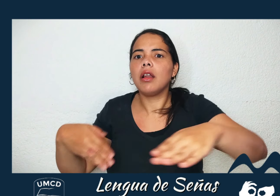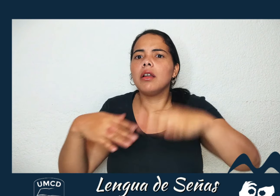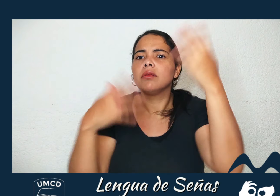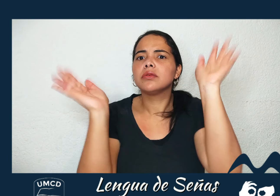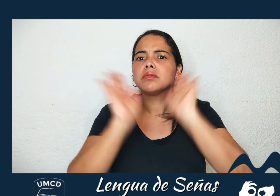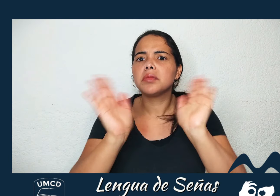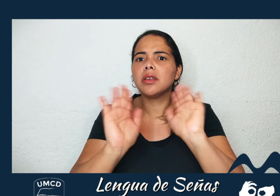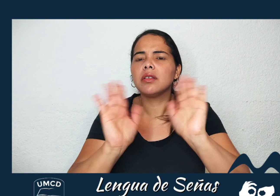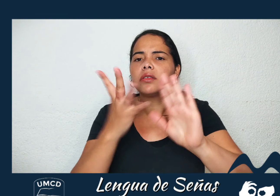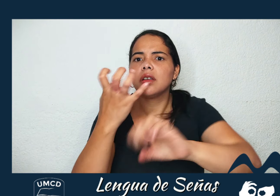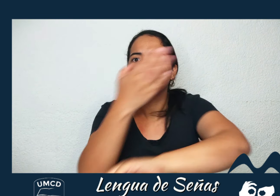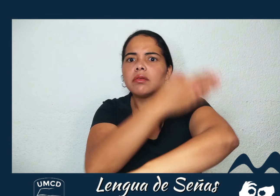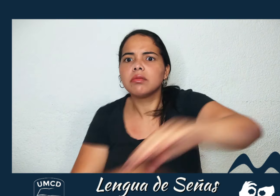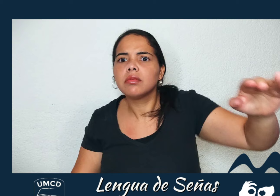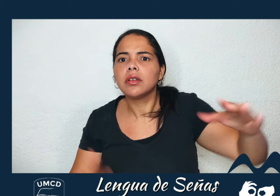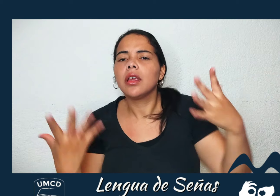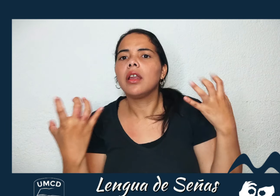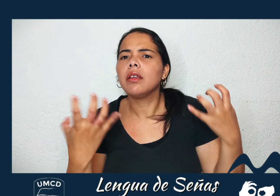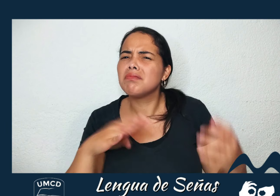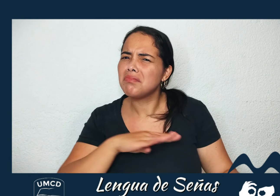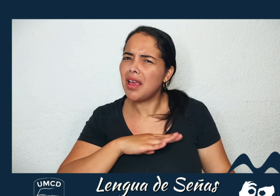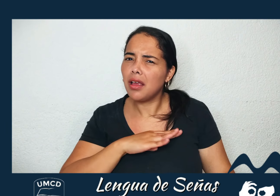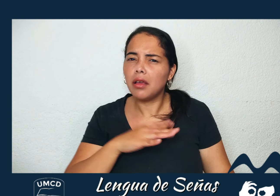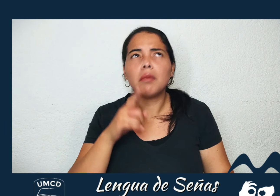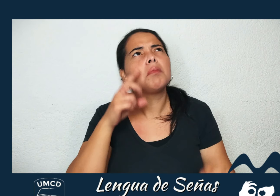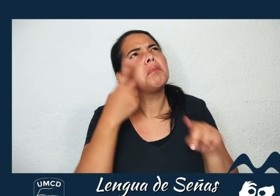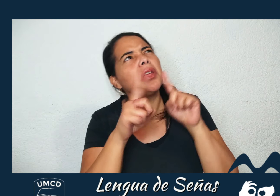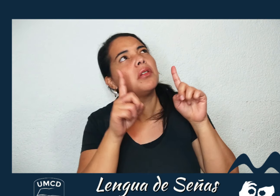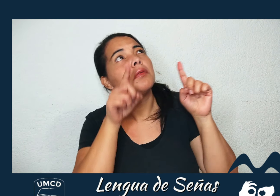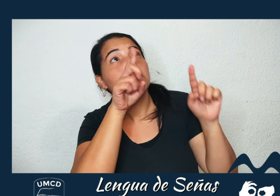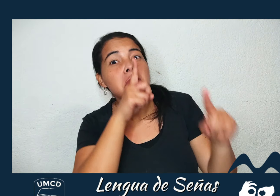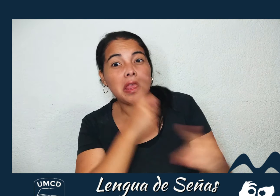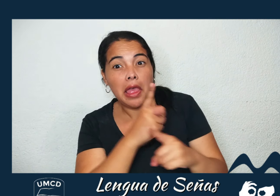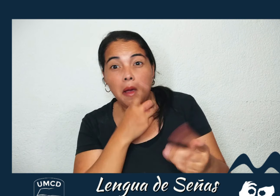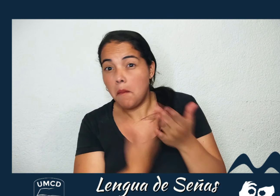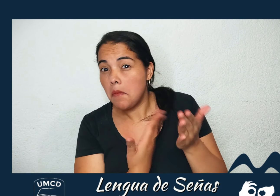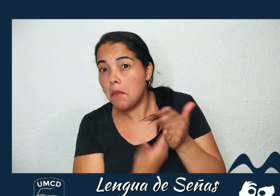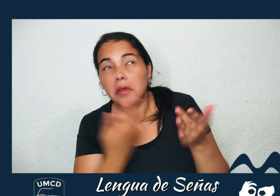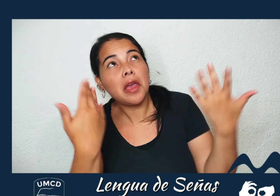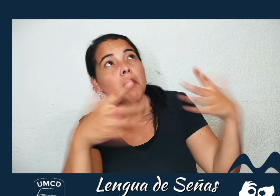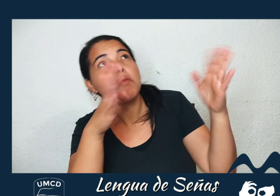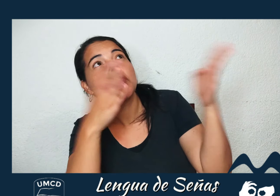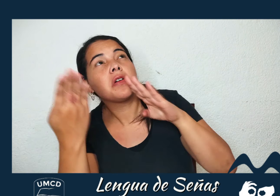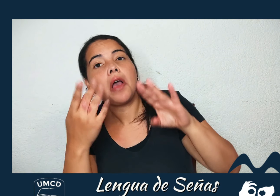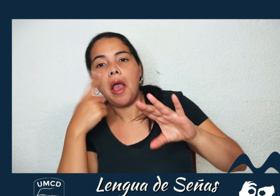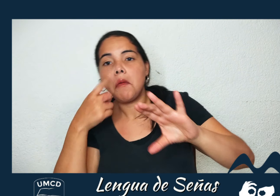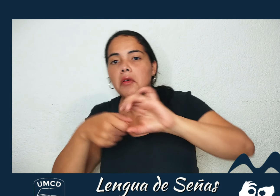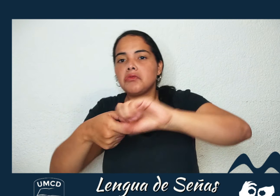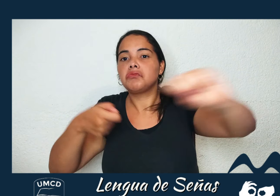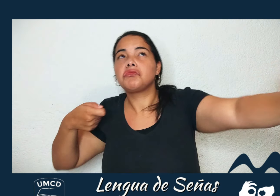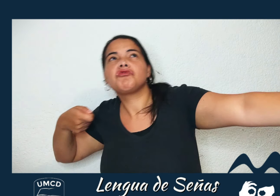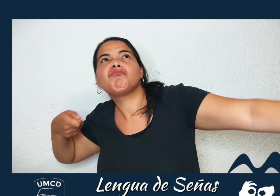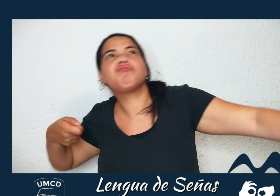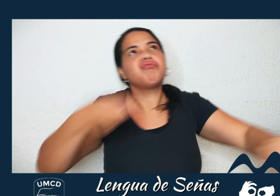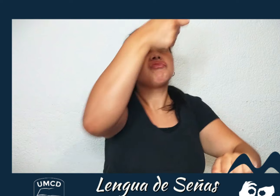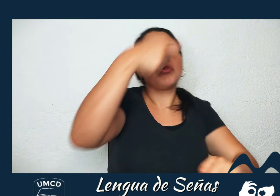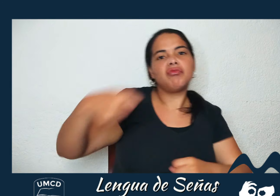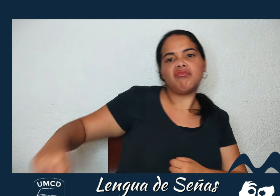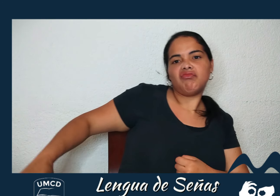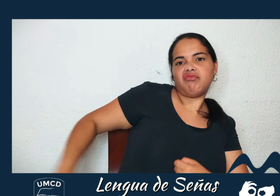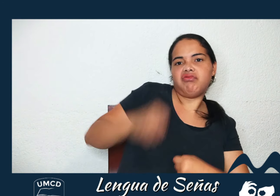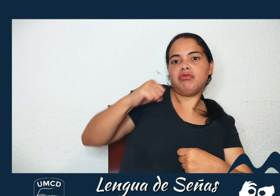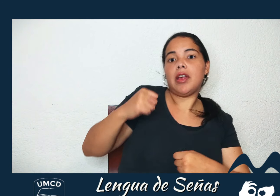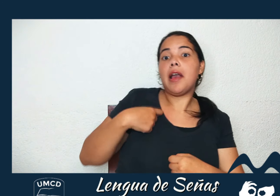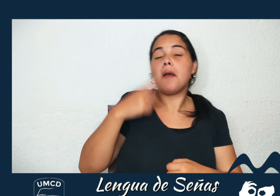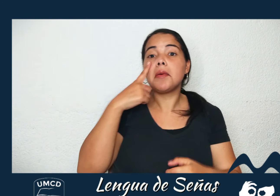piernas. Y se dan cuenta que él ya había muerto. Y para asegurarse, toman una lanza y traspasan